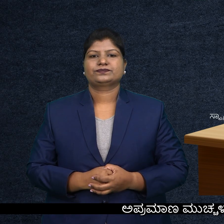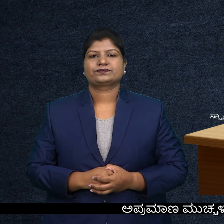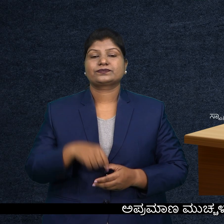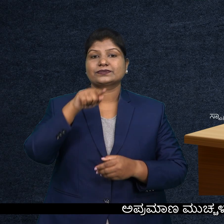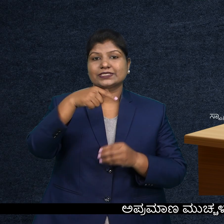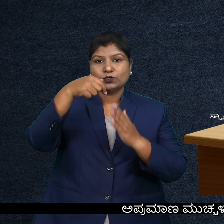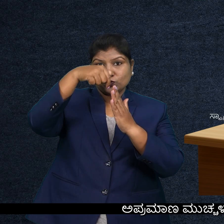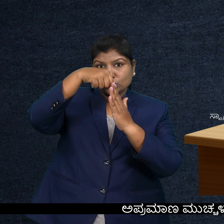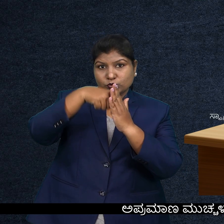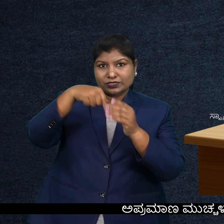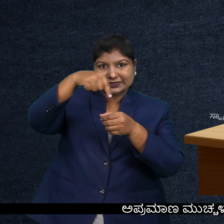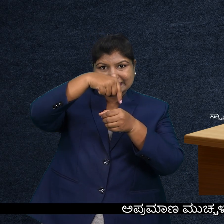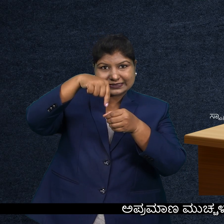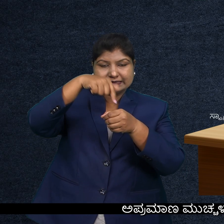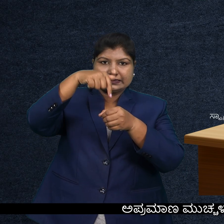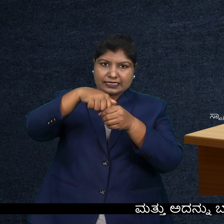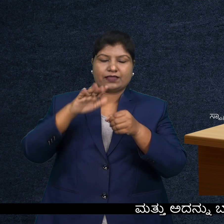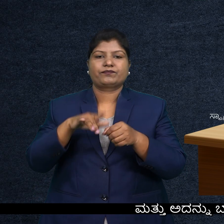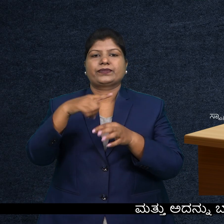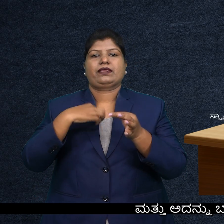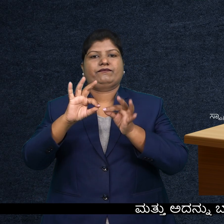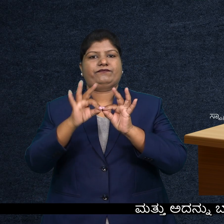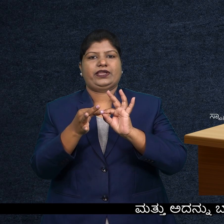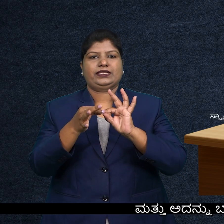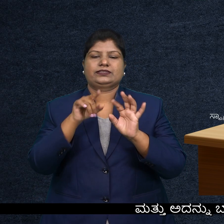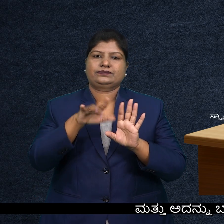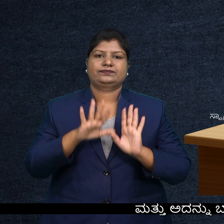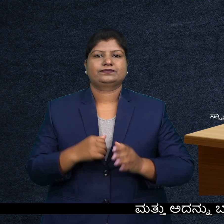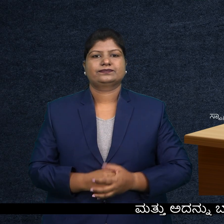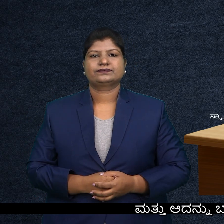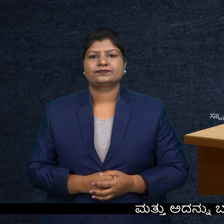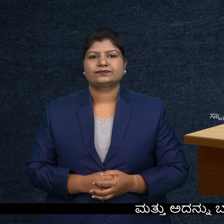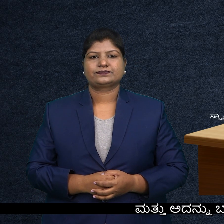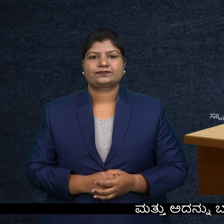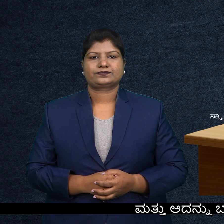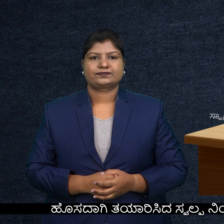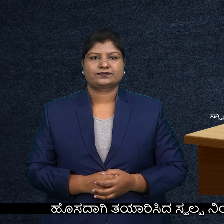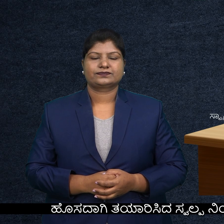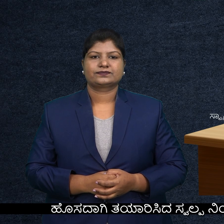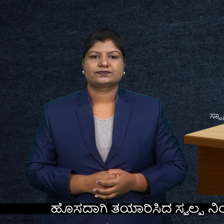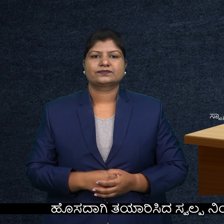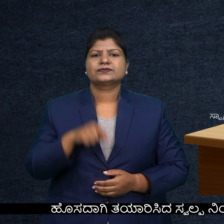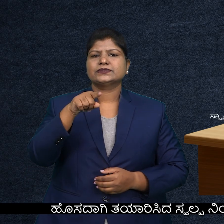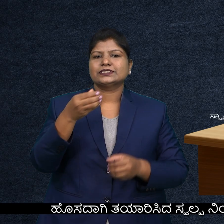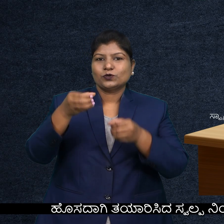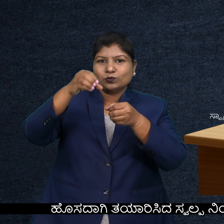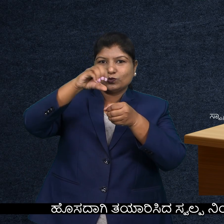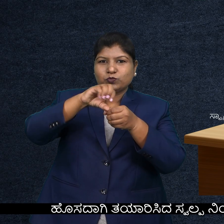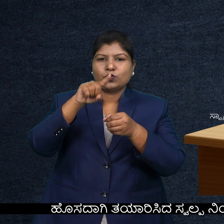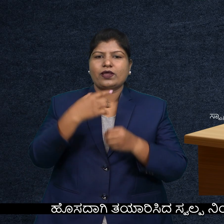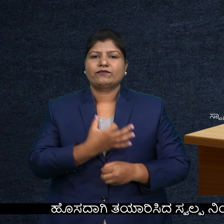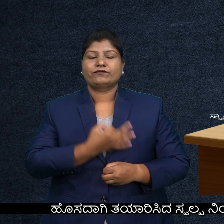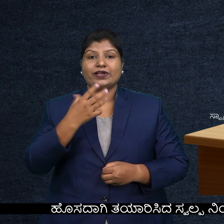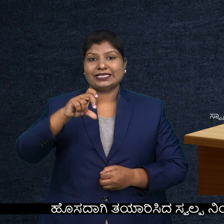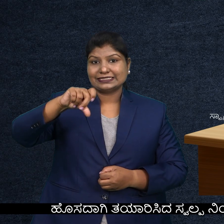ಅಪ್ರಮಾಣ ಮುಚ್ಚಳದಲ್ಲಿ ರಂಧ್ರವನ್ನು ಮಾಡಿ ಮತ್ತು ಅದನ್ನು ಬಾಟಲಿಯ ಮೇಲೆ ಇರಿಸಿ. ಹೊಸದಾಗಿ ತಯಾರಿಸಿದ ಸ್ವಲ್ಪ